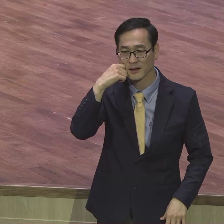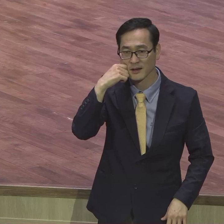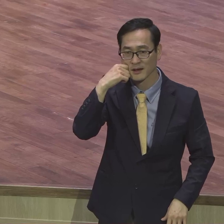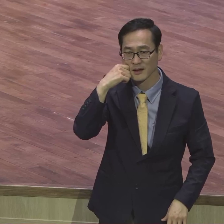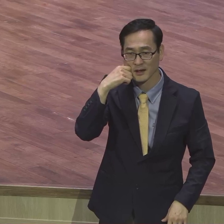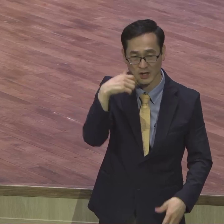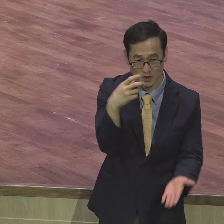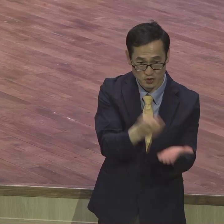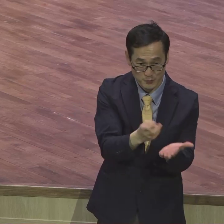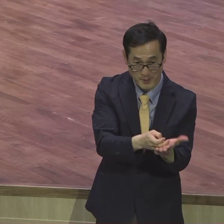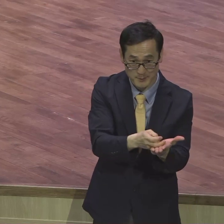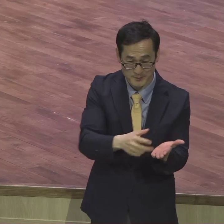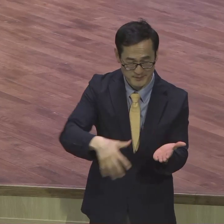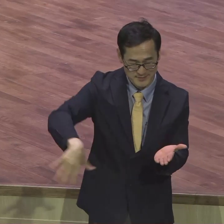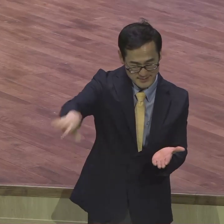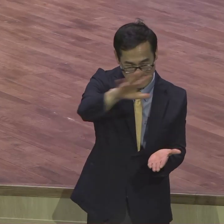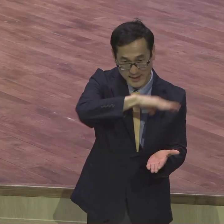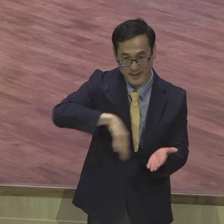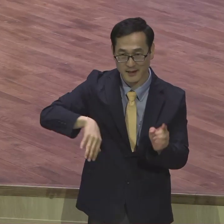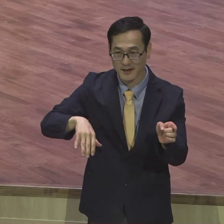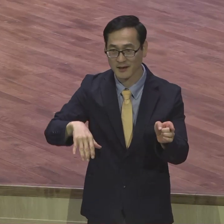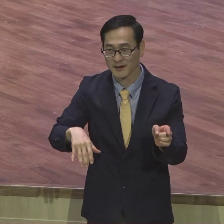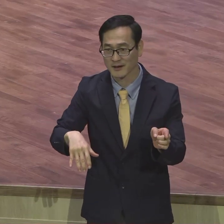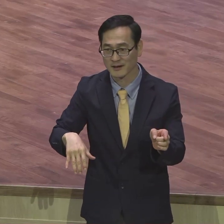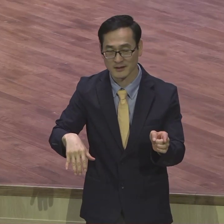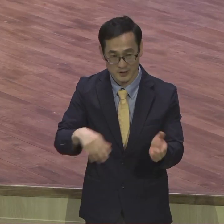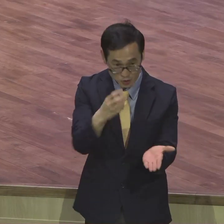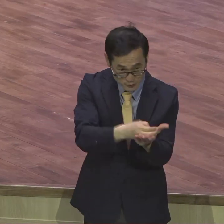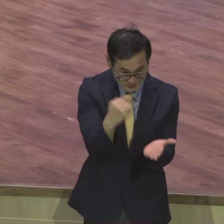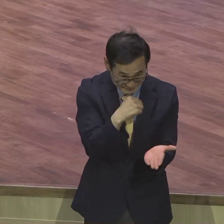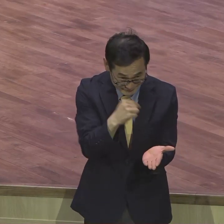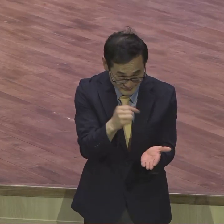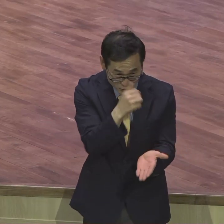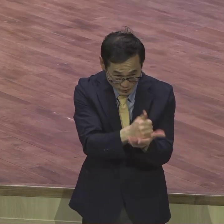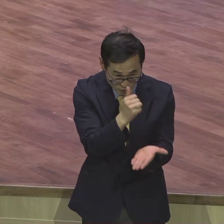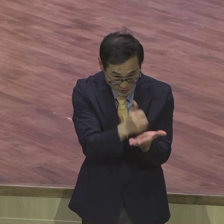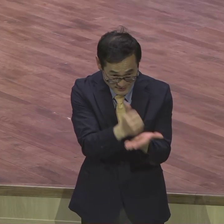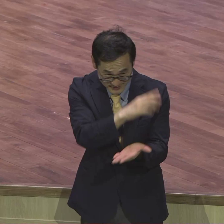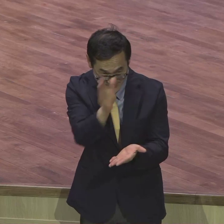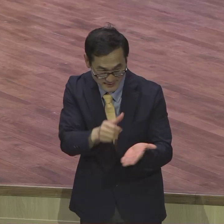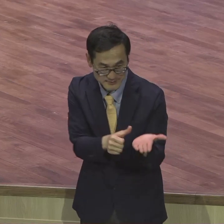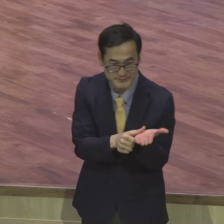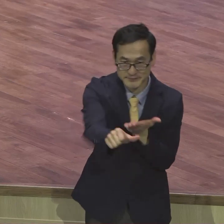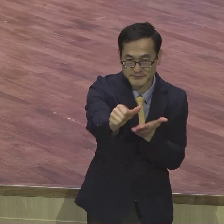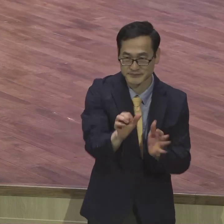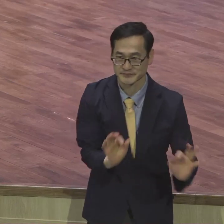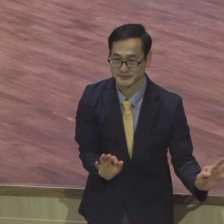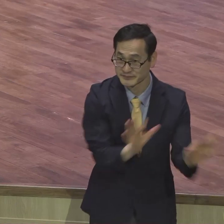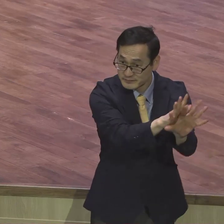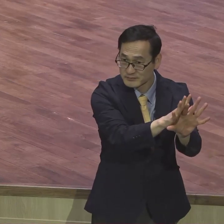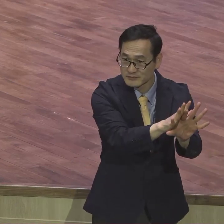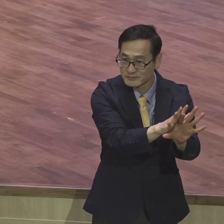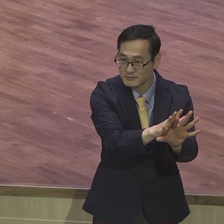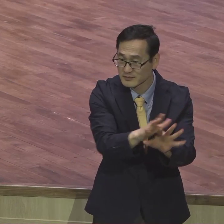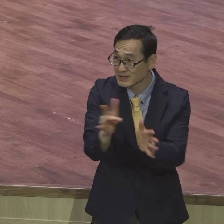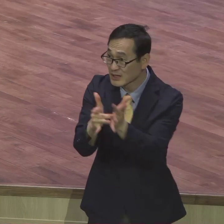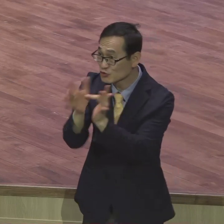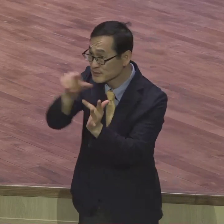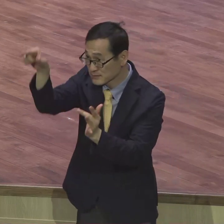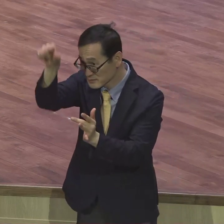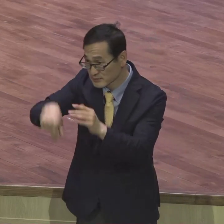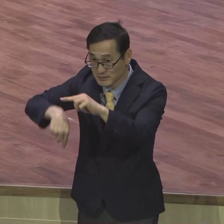주었기 때문에 갚았기 때문에 자유해방이 가능한 거예요.